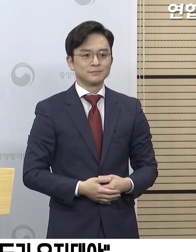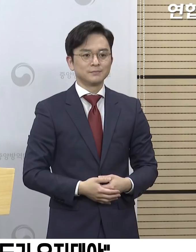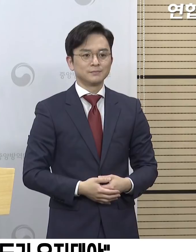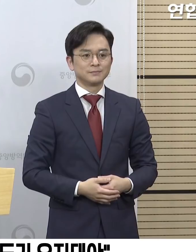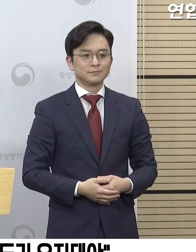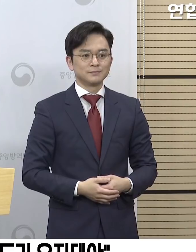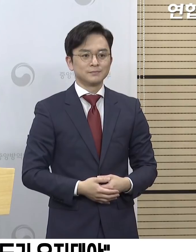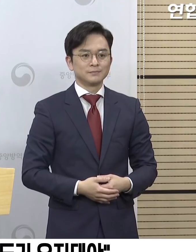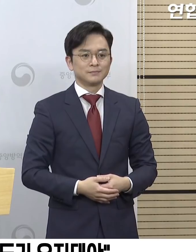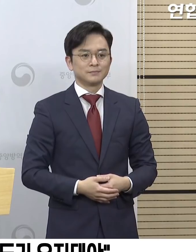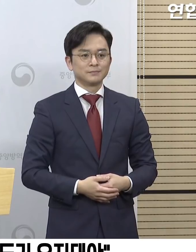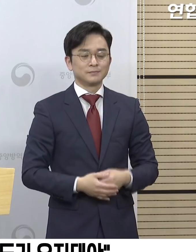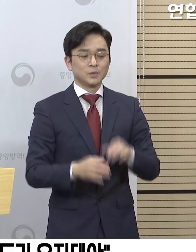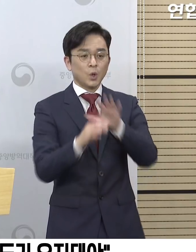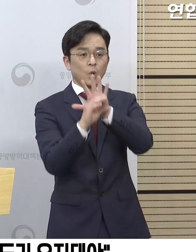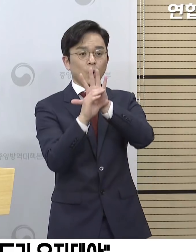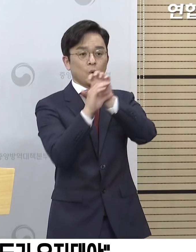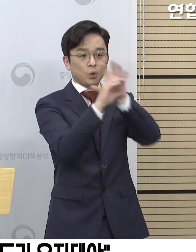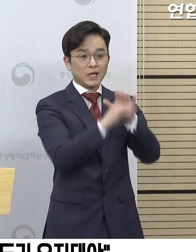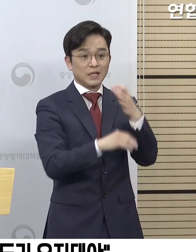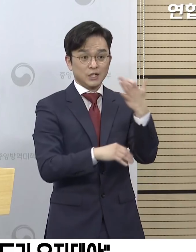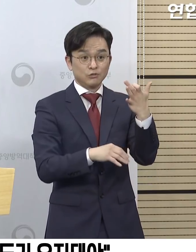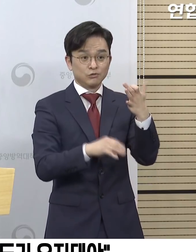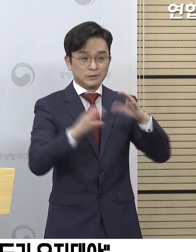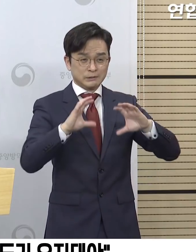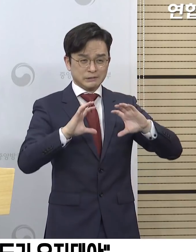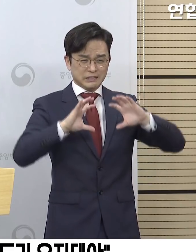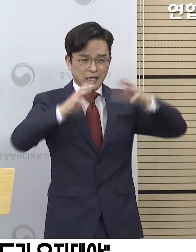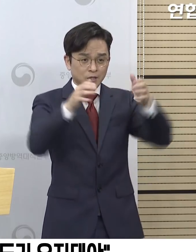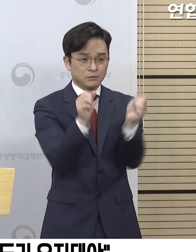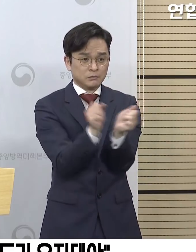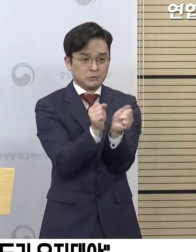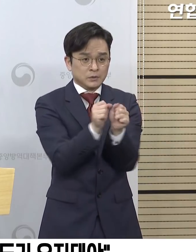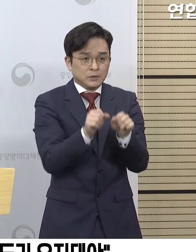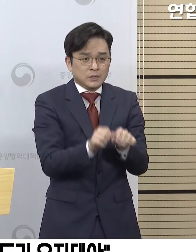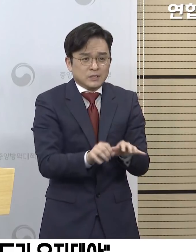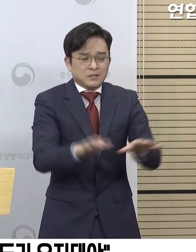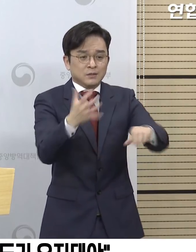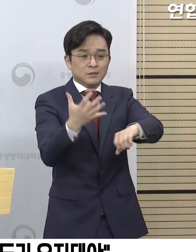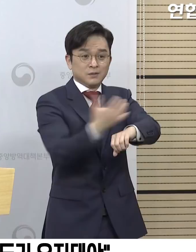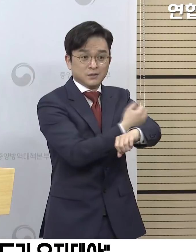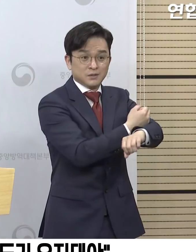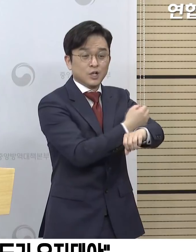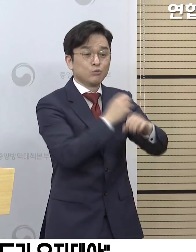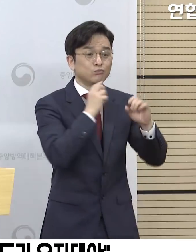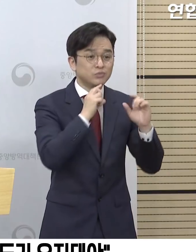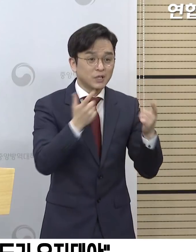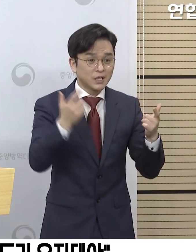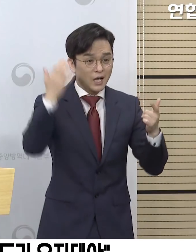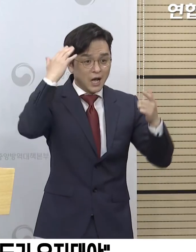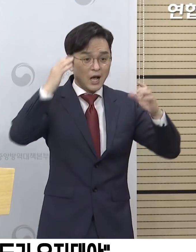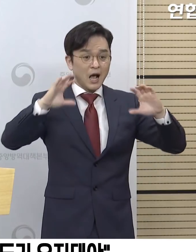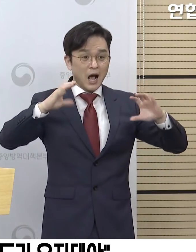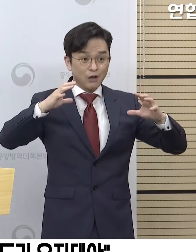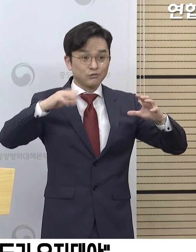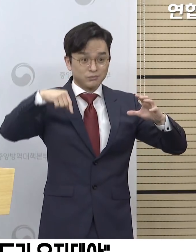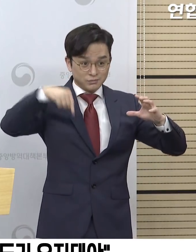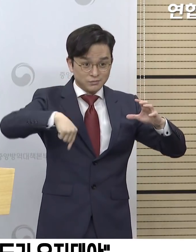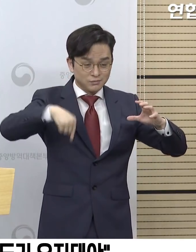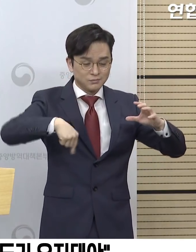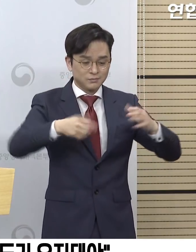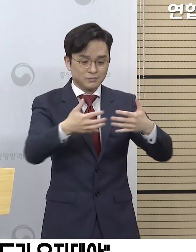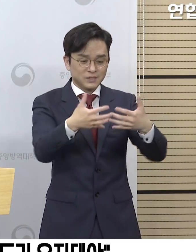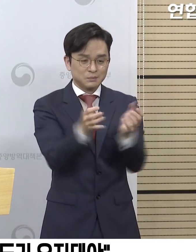전 세계적인 코로나19 대유행 상황에서 국내에서도 종교시설, 사업장 등에서 집단의 대량